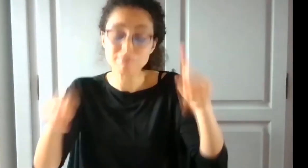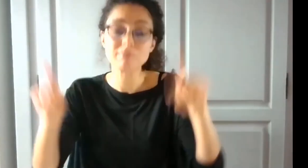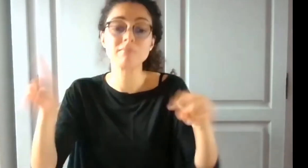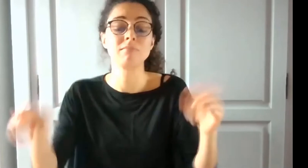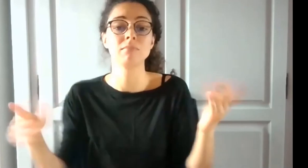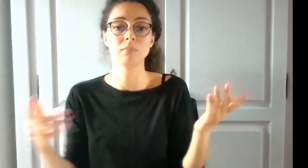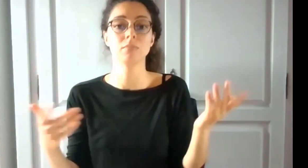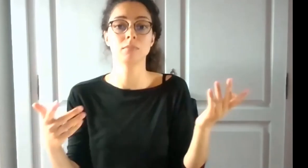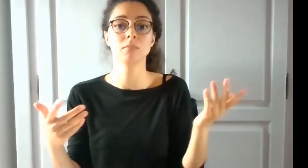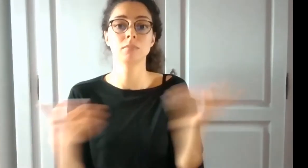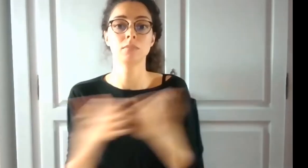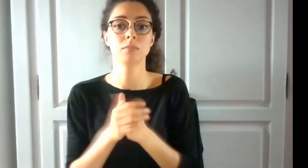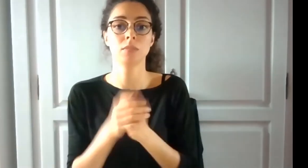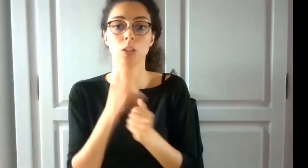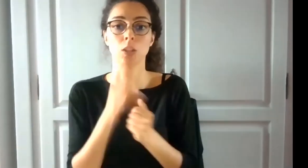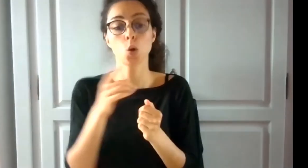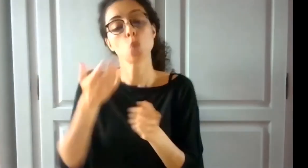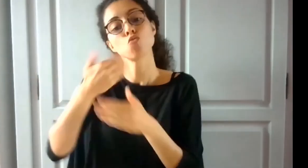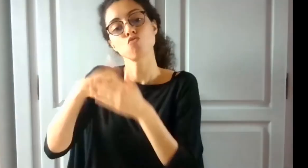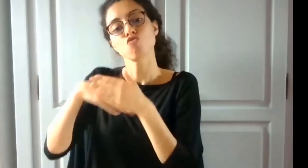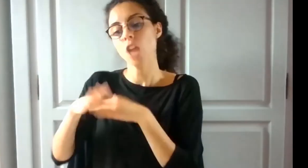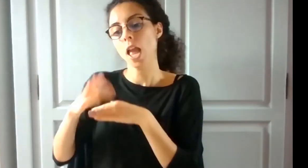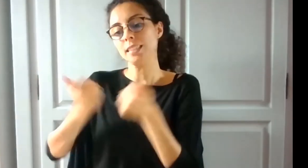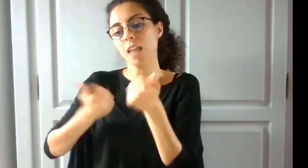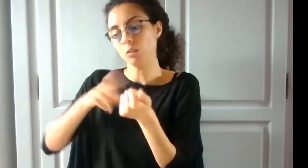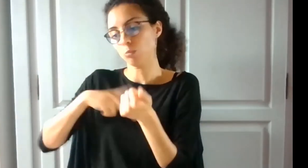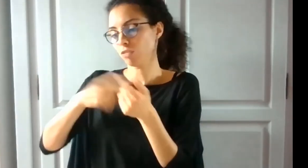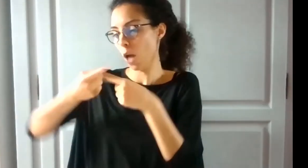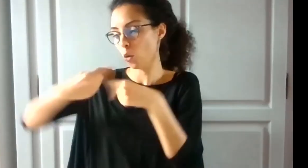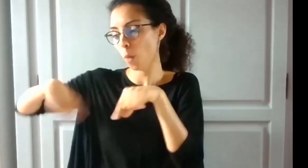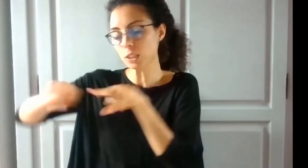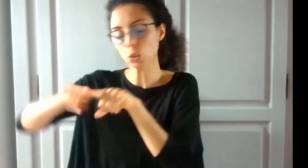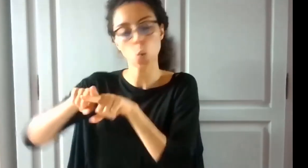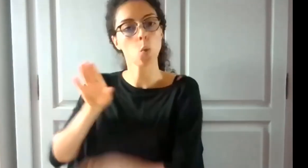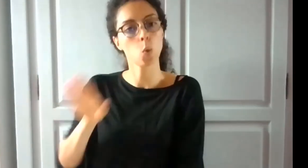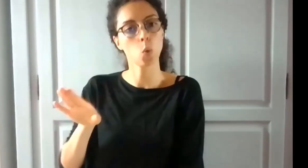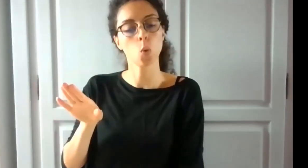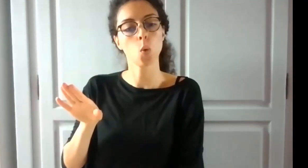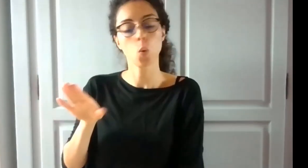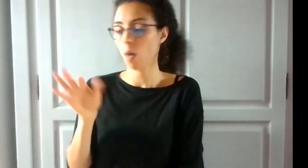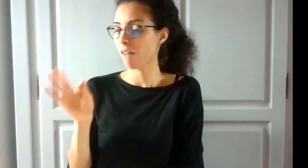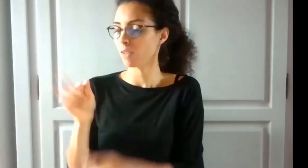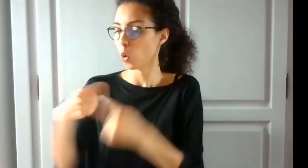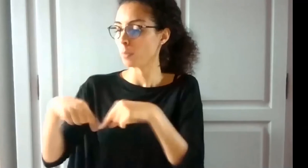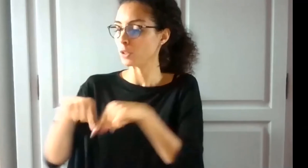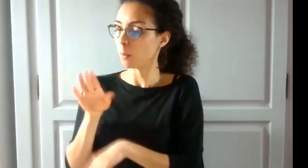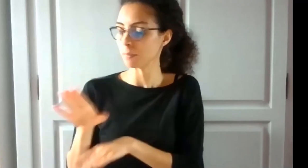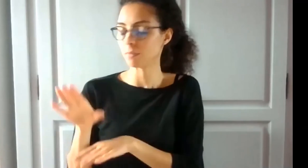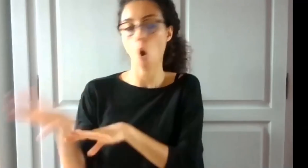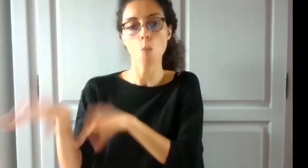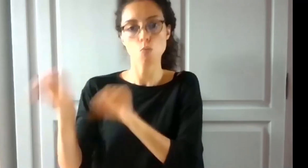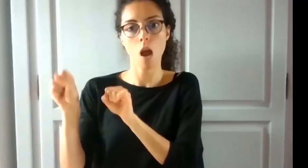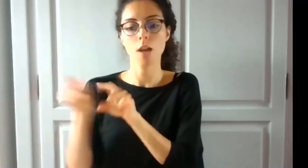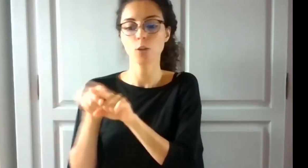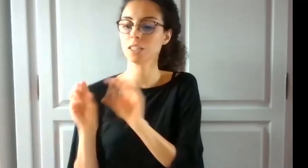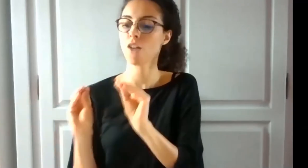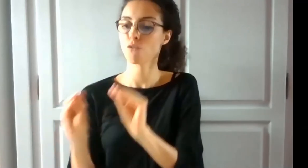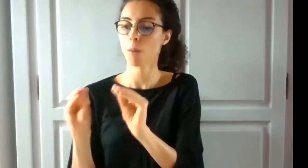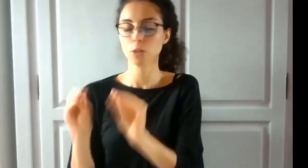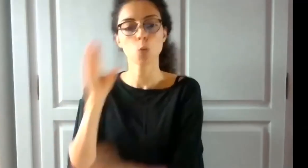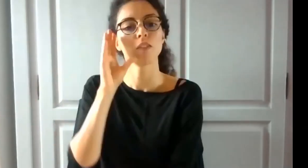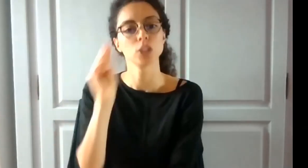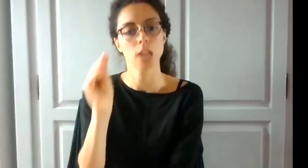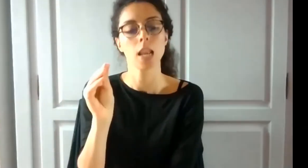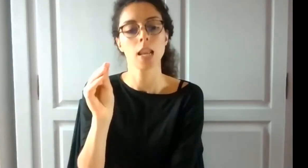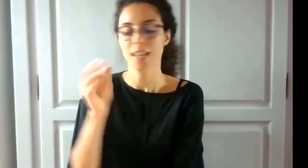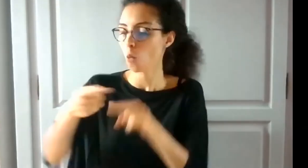avons une commission qui est totalement dédiée à la question de l'emploi et de la formation professionnelle.